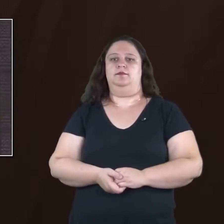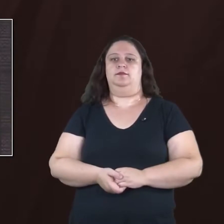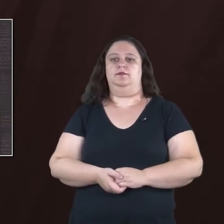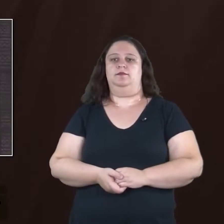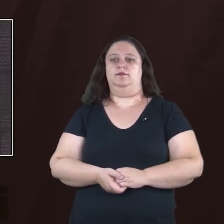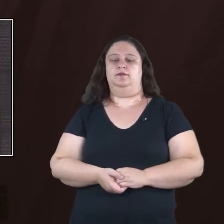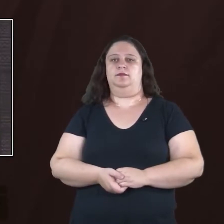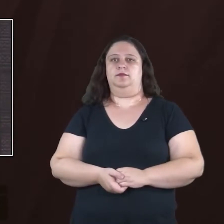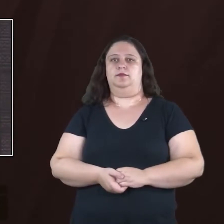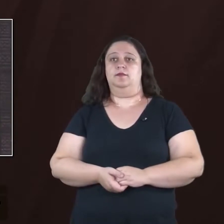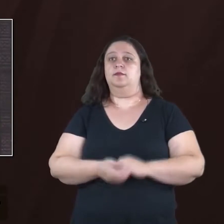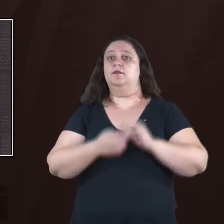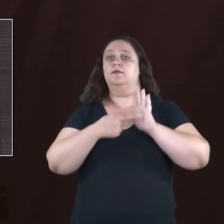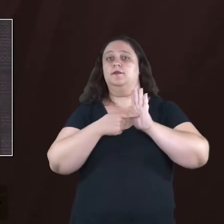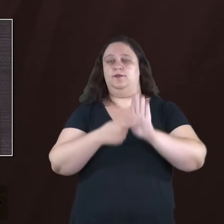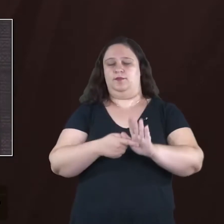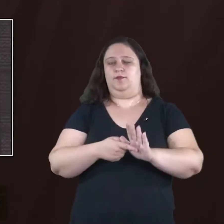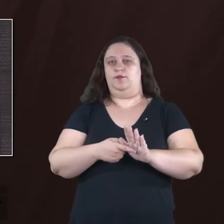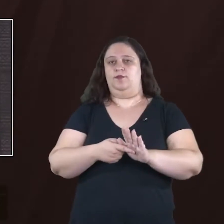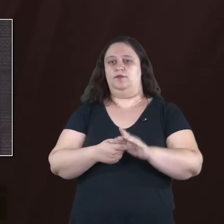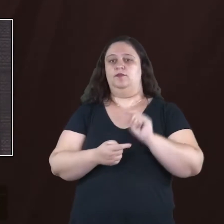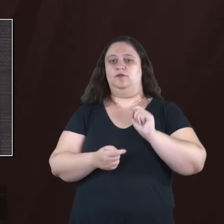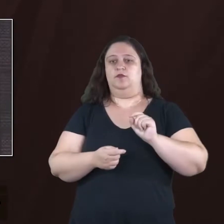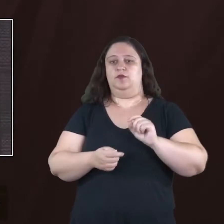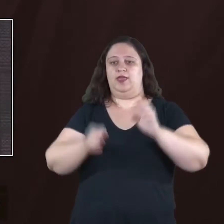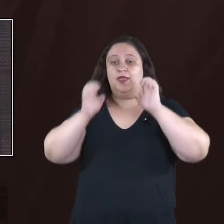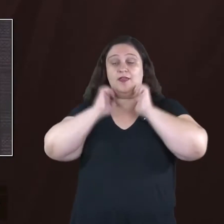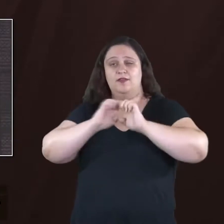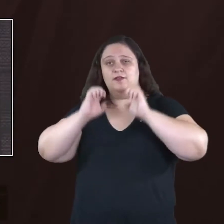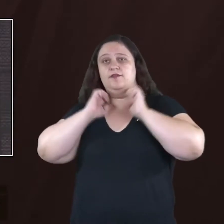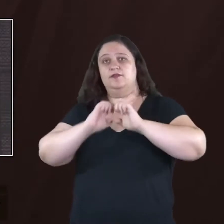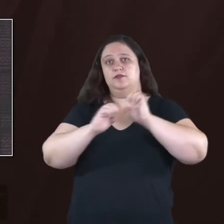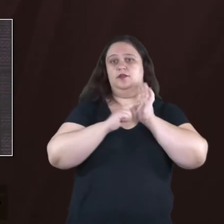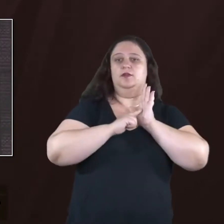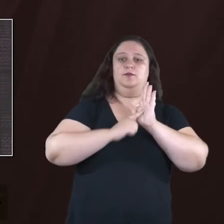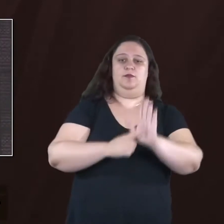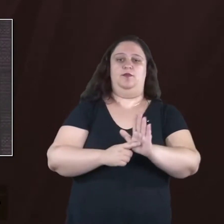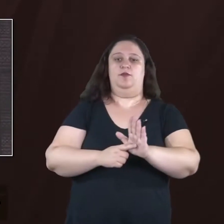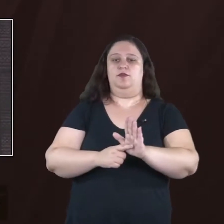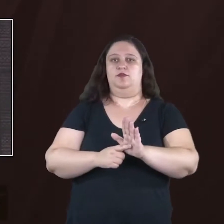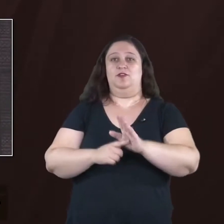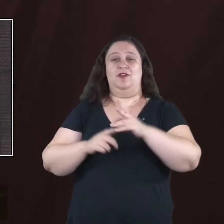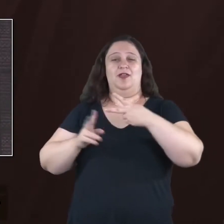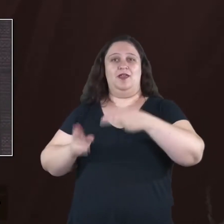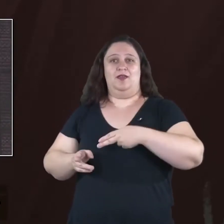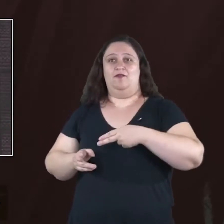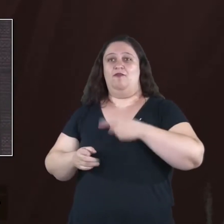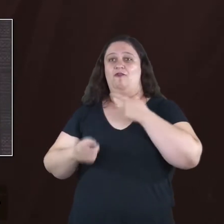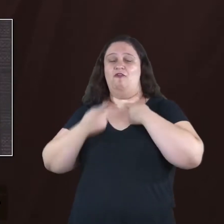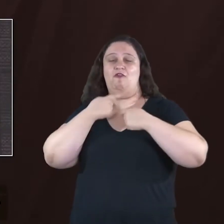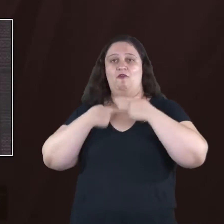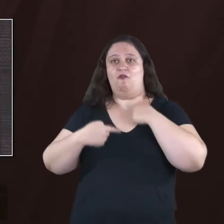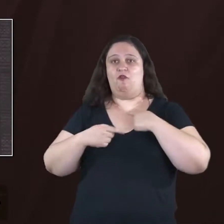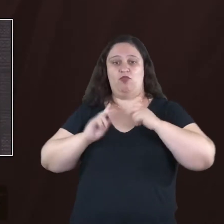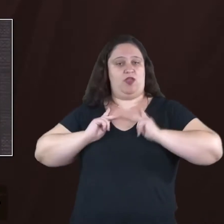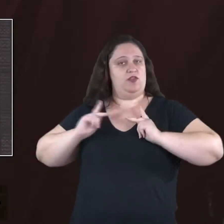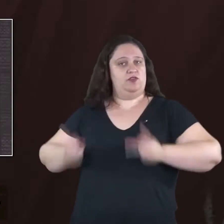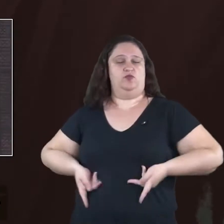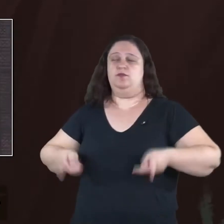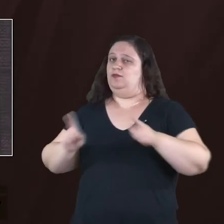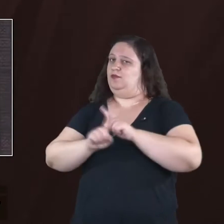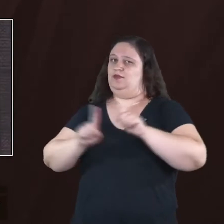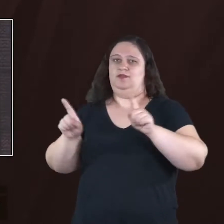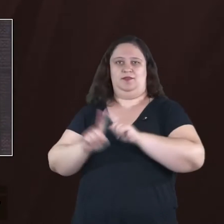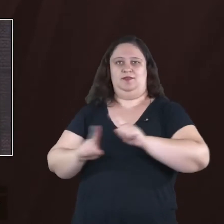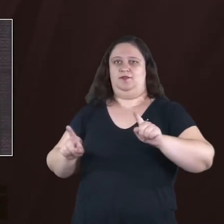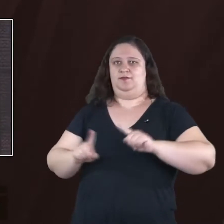Faço-vos, porém, saber, irmãos, que o evangelho por mim anunciado não é segundo o homem. Queridos irmãos, ele não aprendeu de